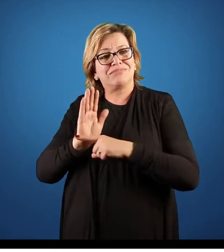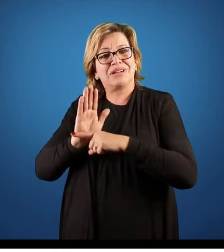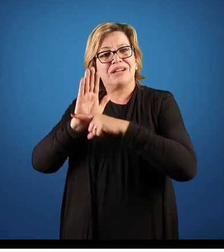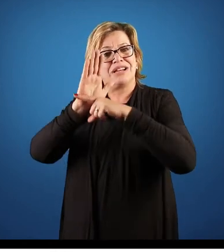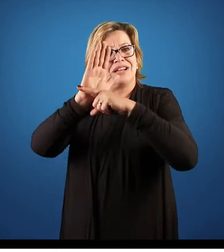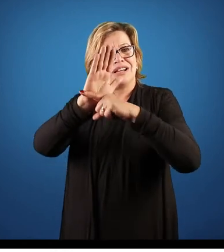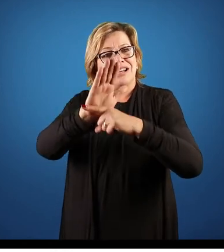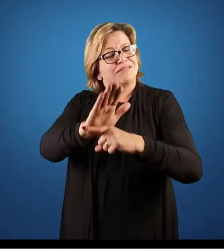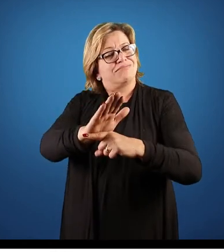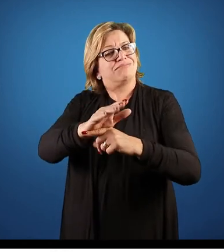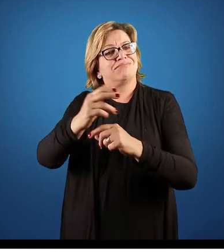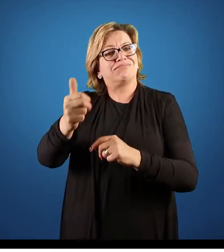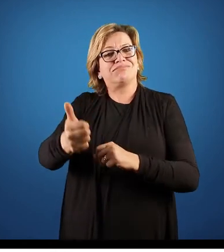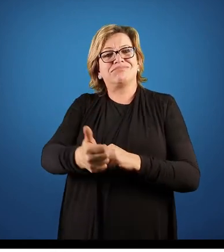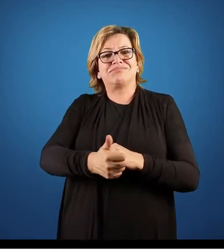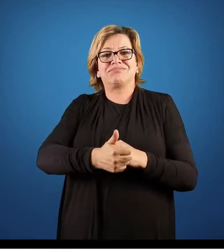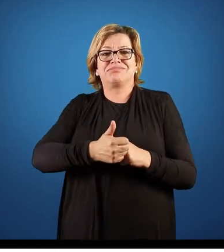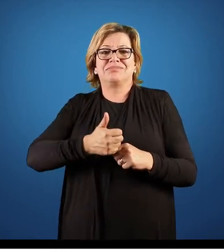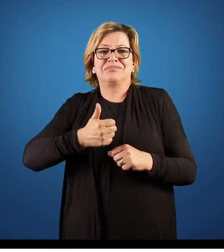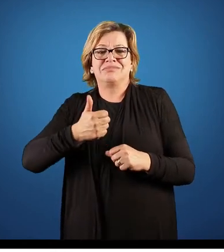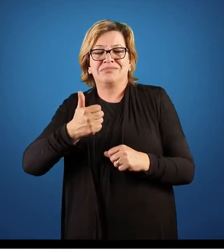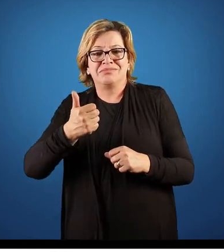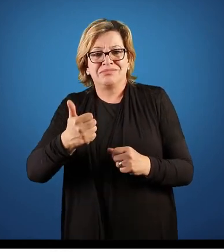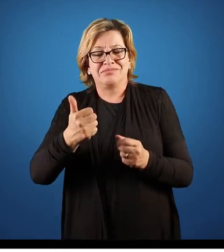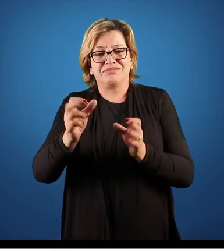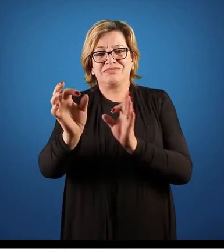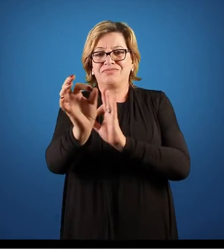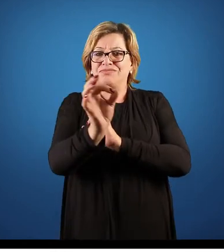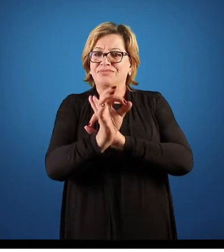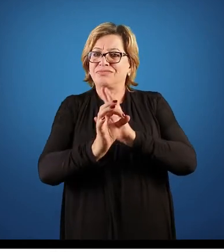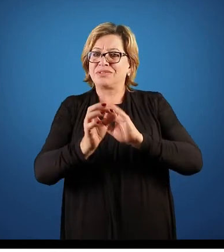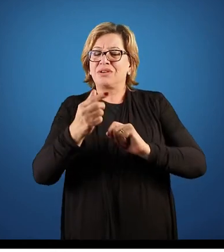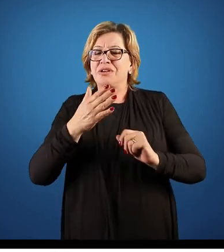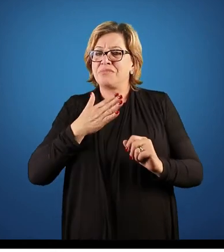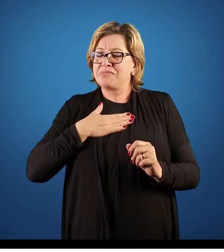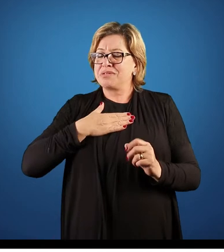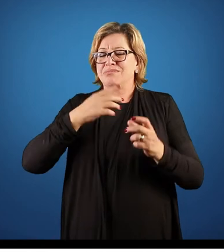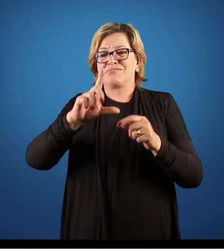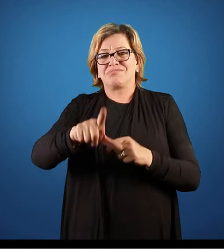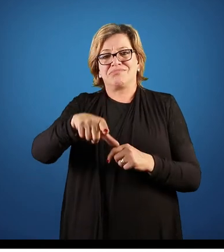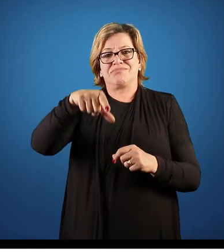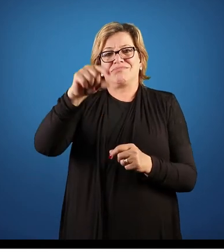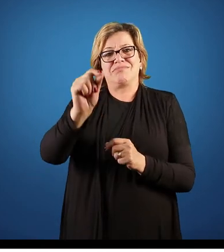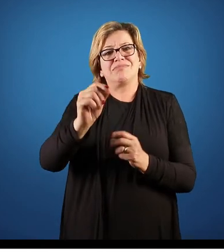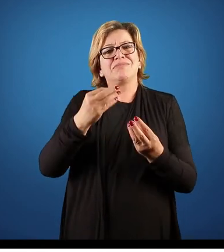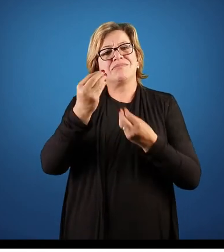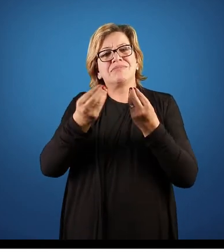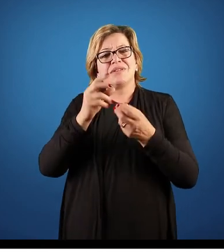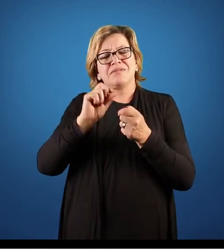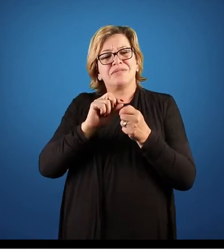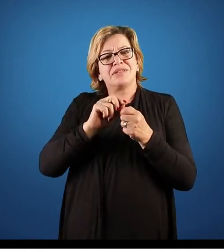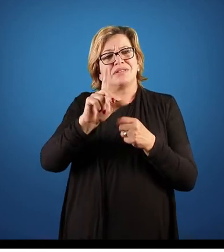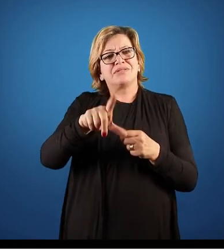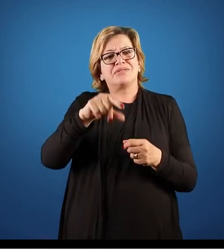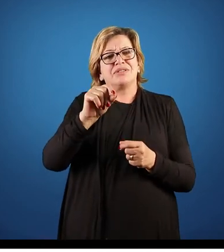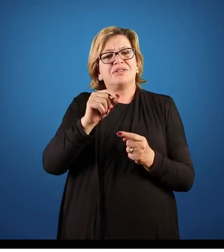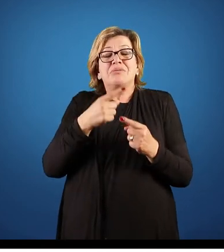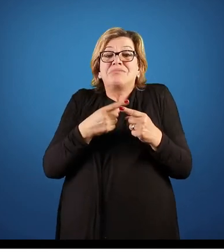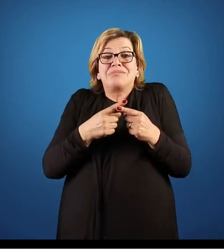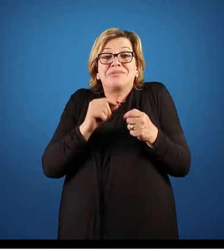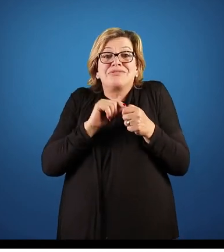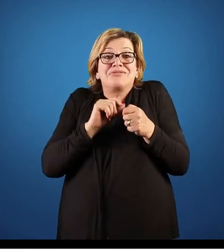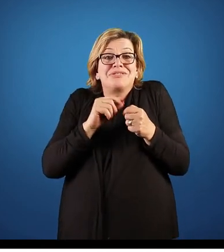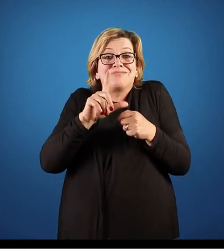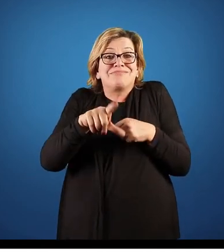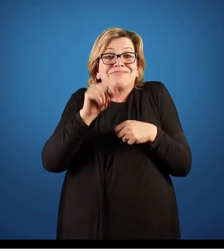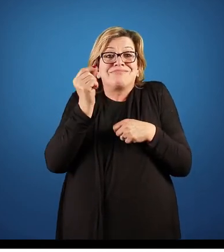no na constituição nem do meu poder de decisão como que eu vou fazer essa decisão porque optei por esta